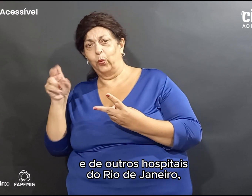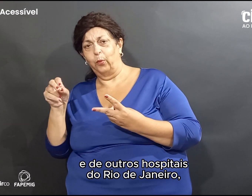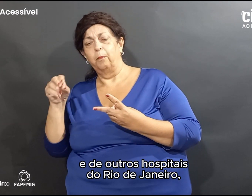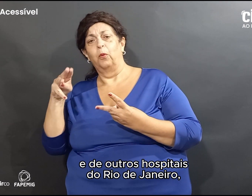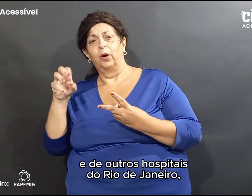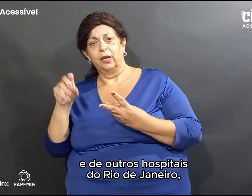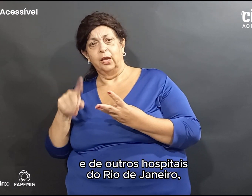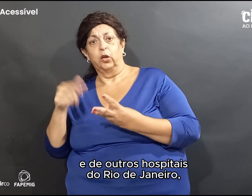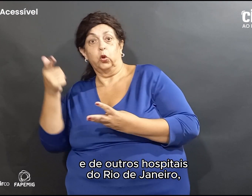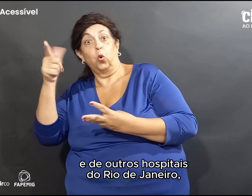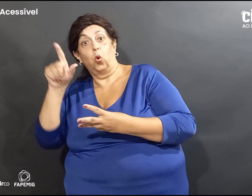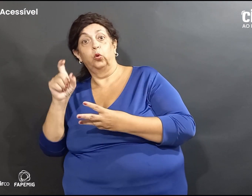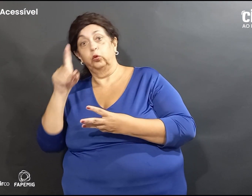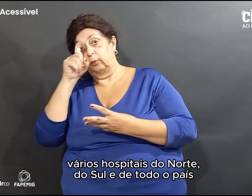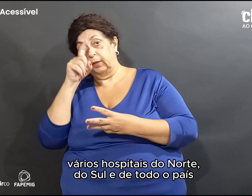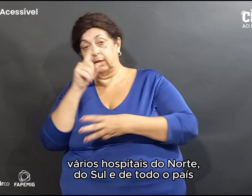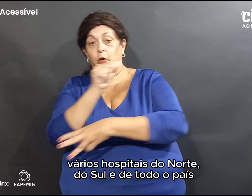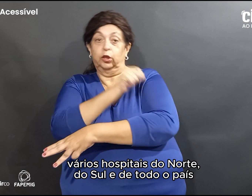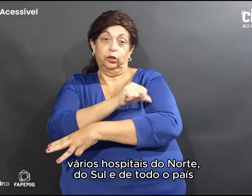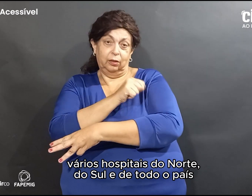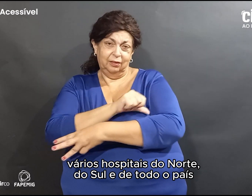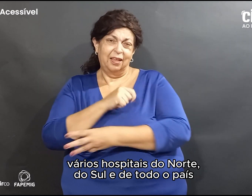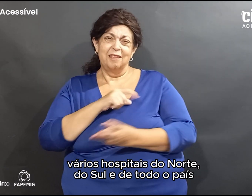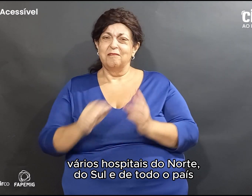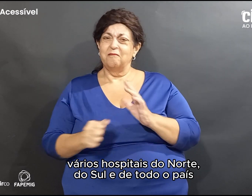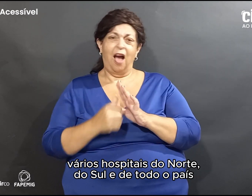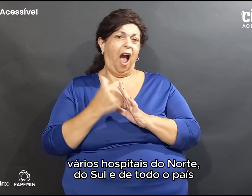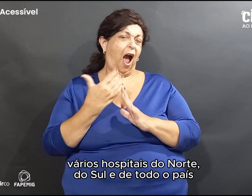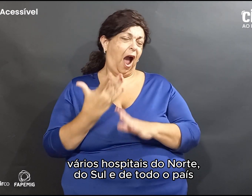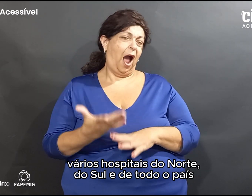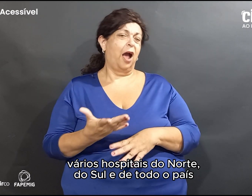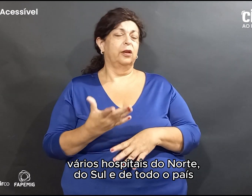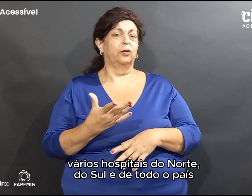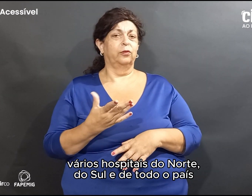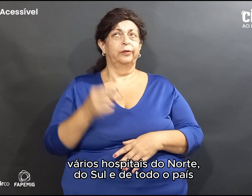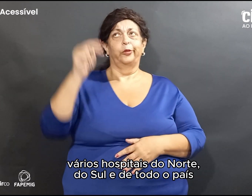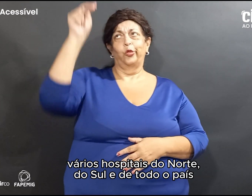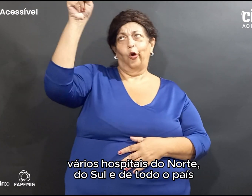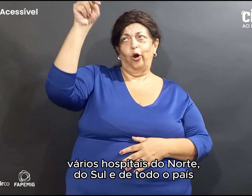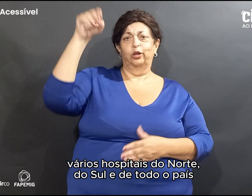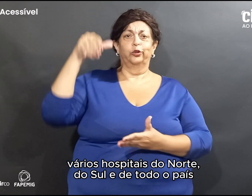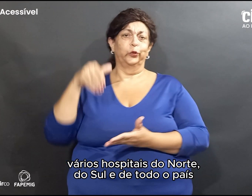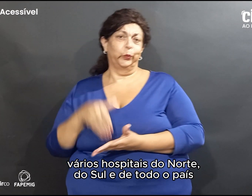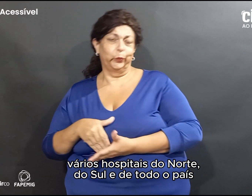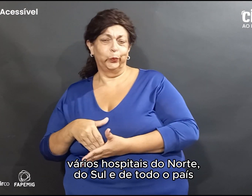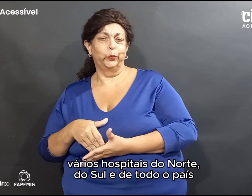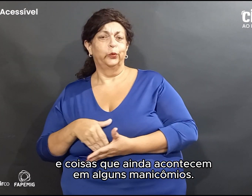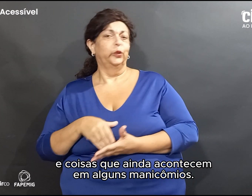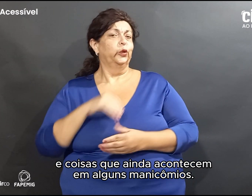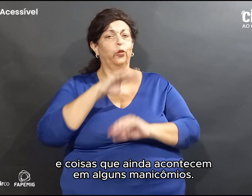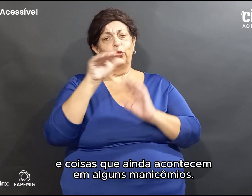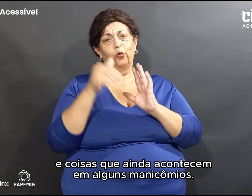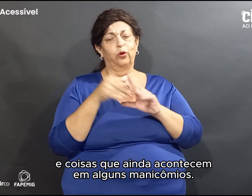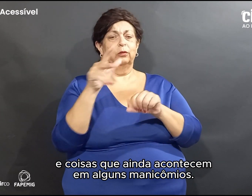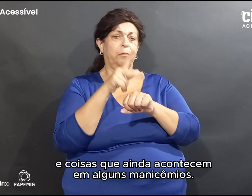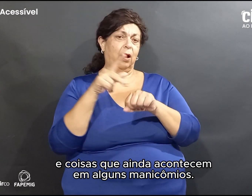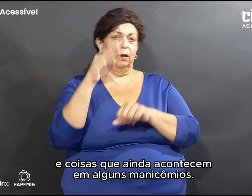Rio de Janeiro, vários hospitais, né, do norte, do sul e de todo o país, e coisas que ainda